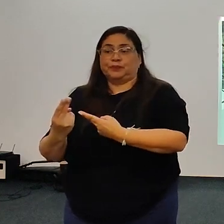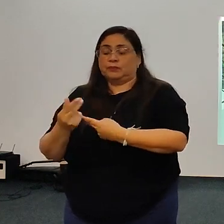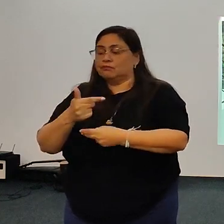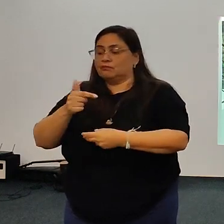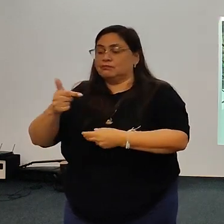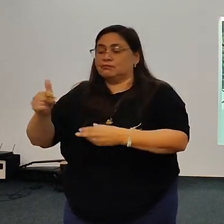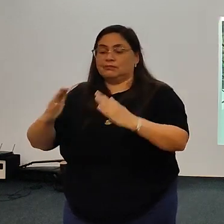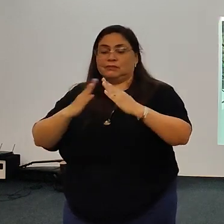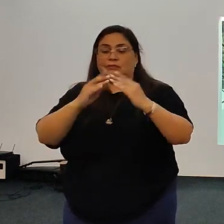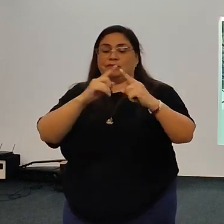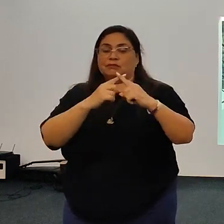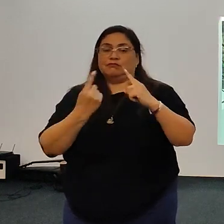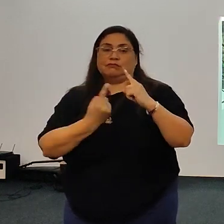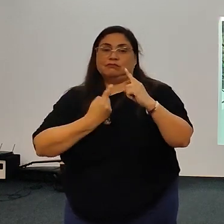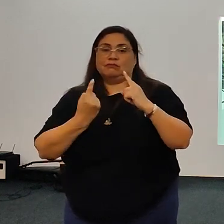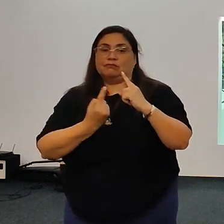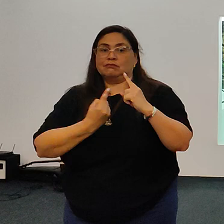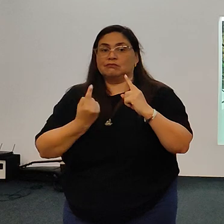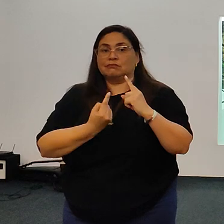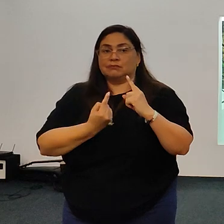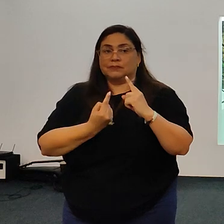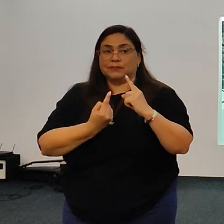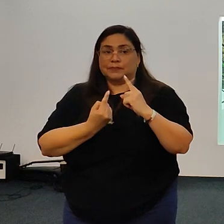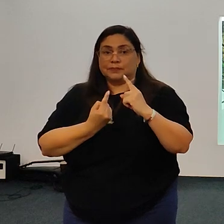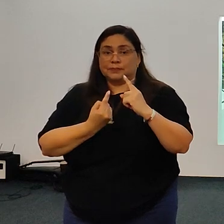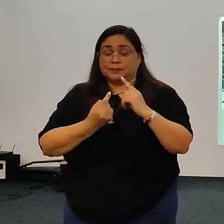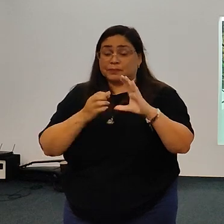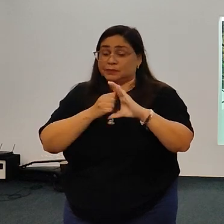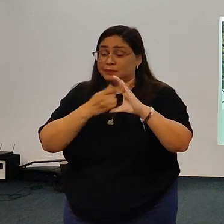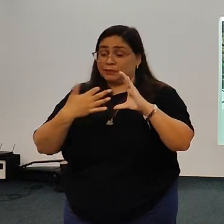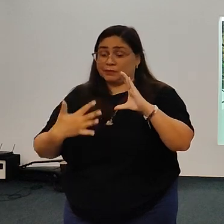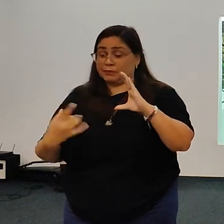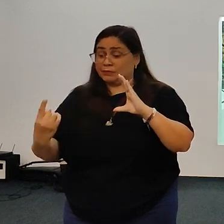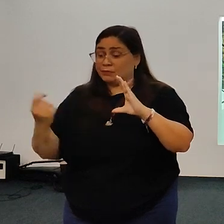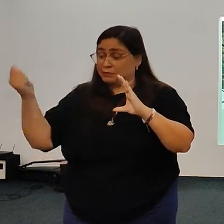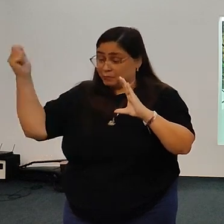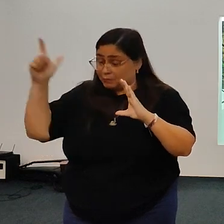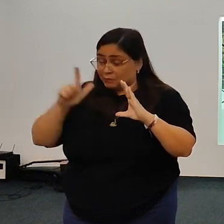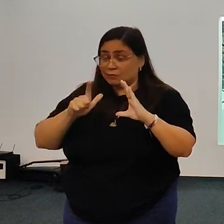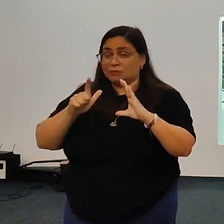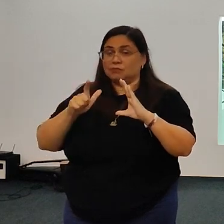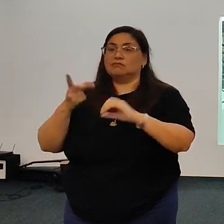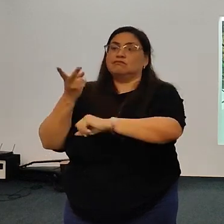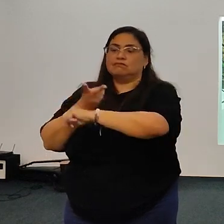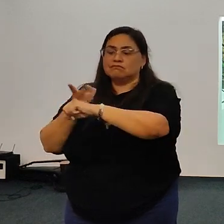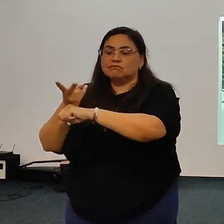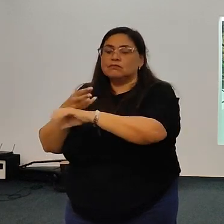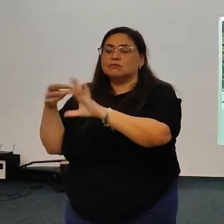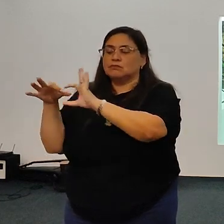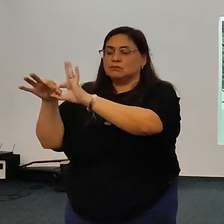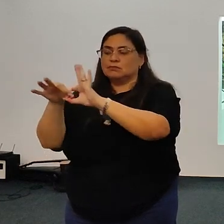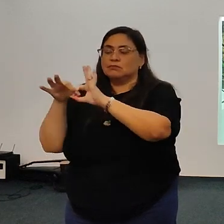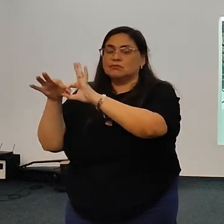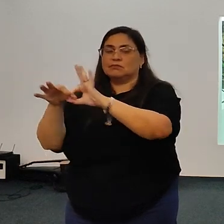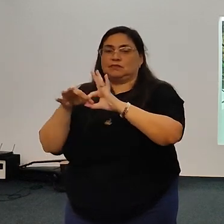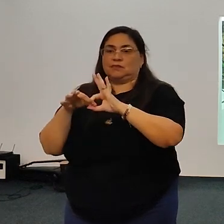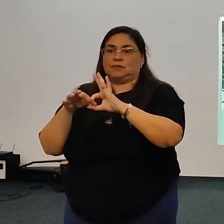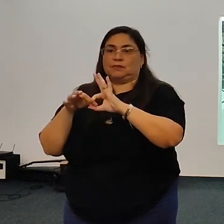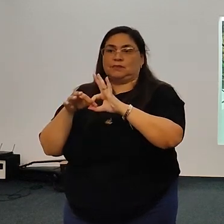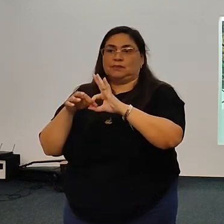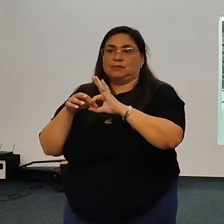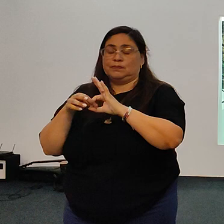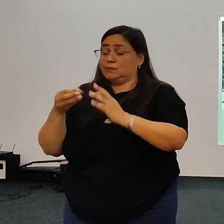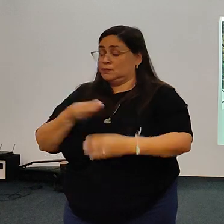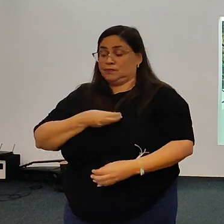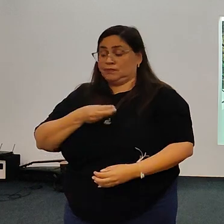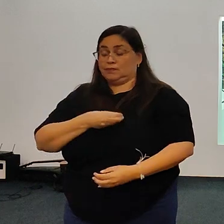Não existe igreja solitária. Essa é uma característica de quem anda na luz. Busca comunhão. Não ande